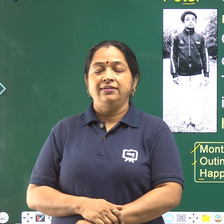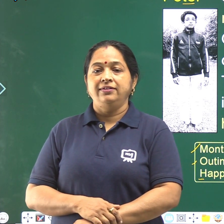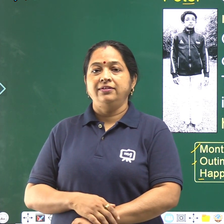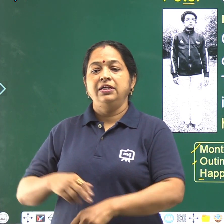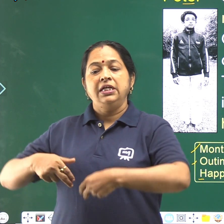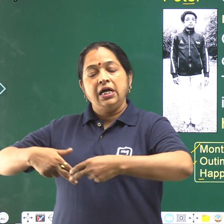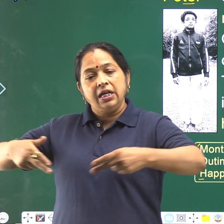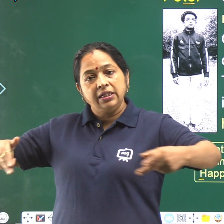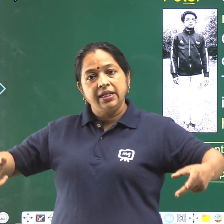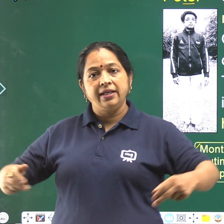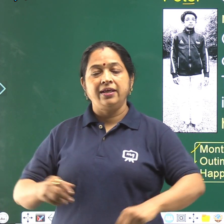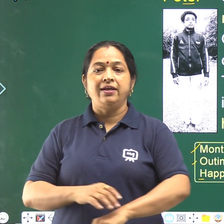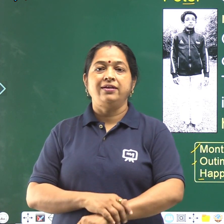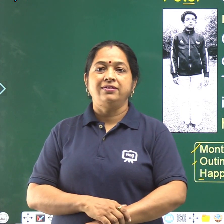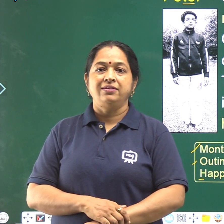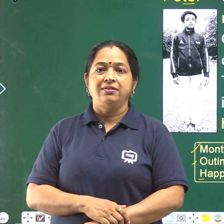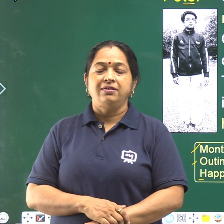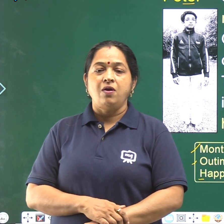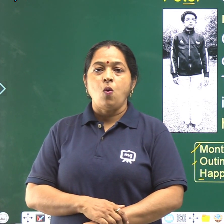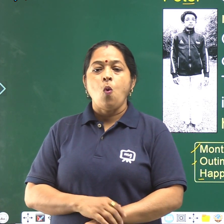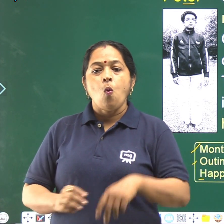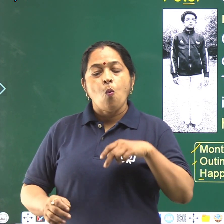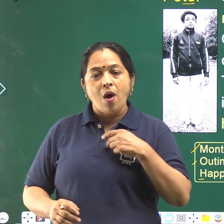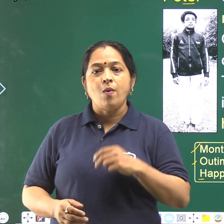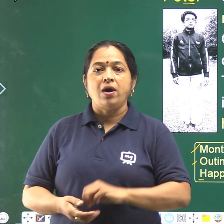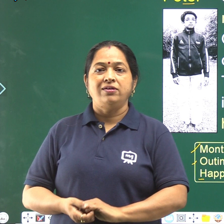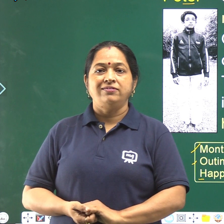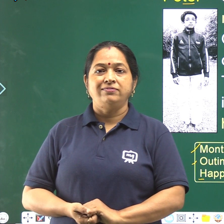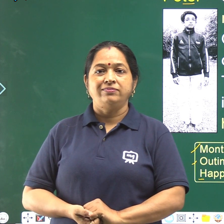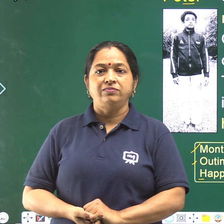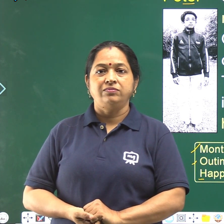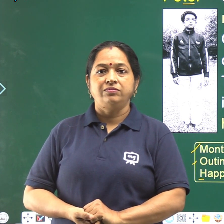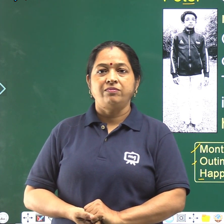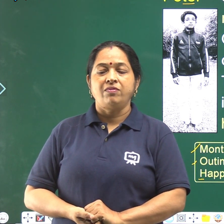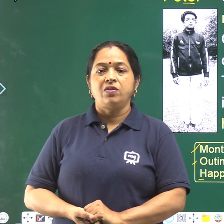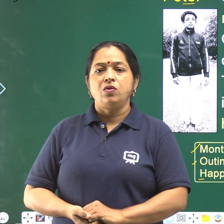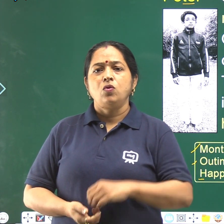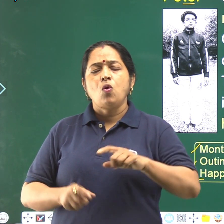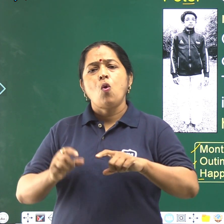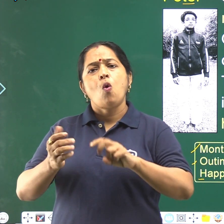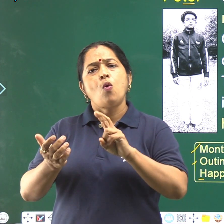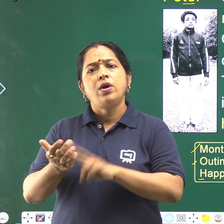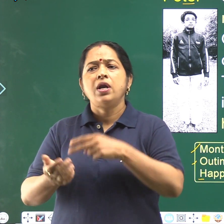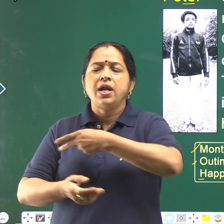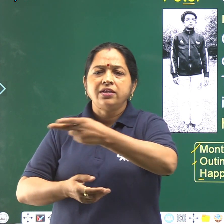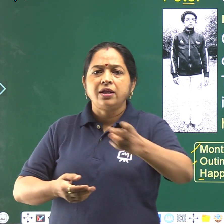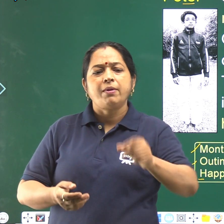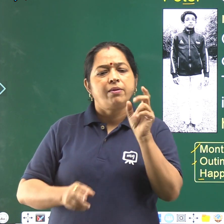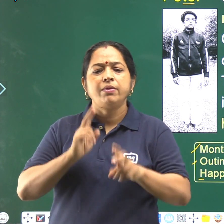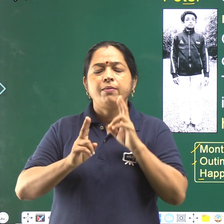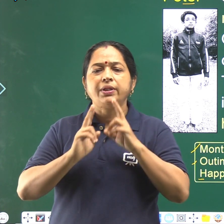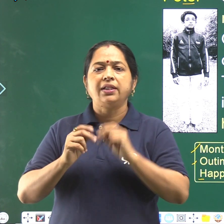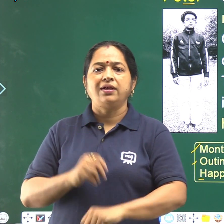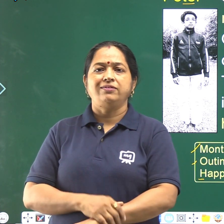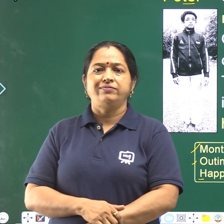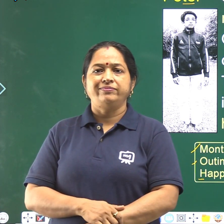अलग अलग तरह के व्यवहार और प्रकृति के बारे में बताता है.